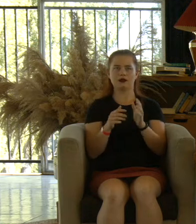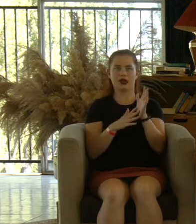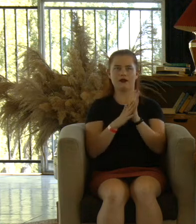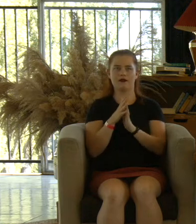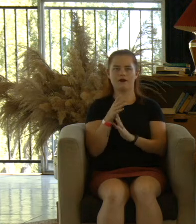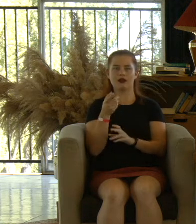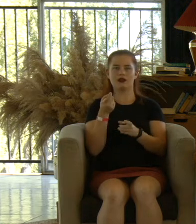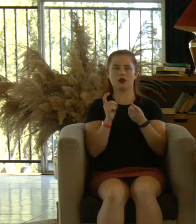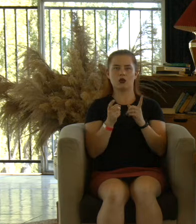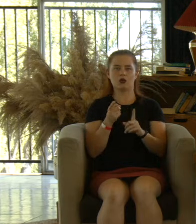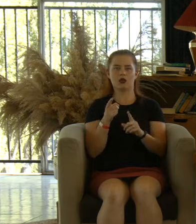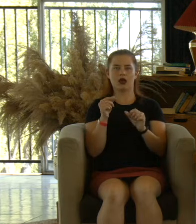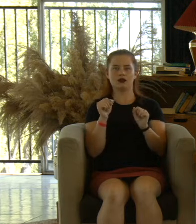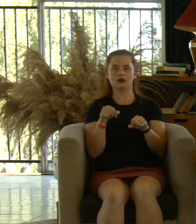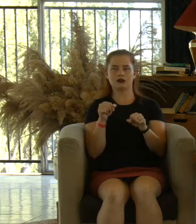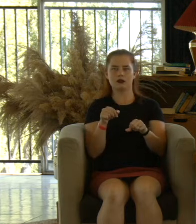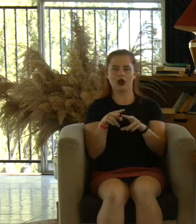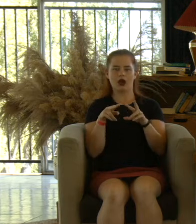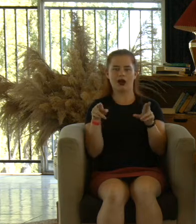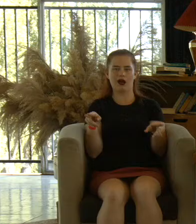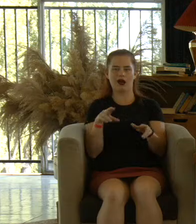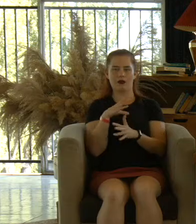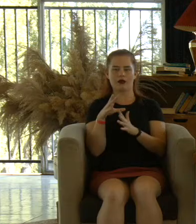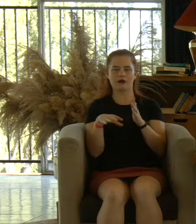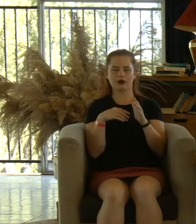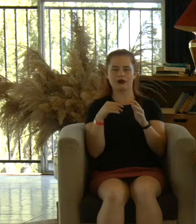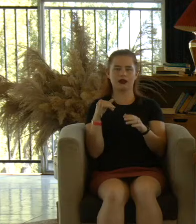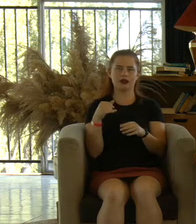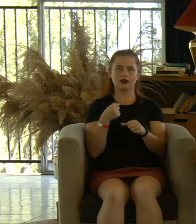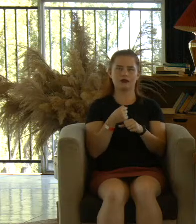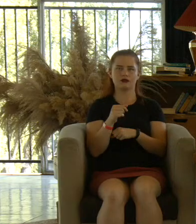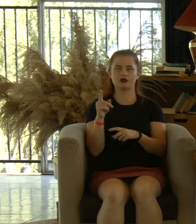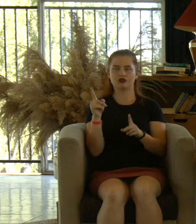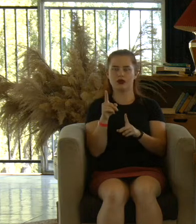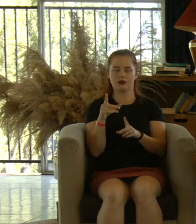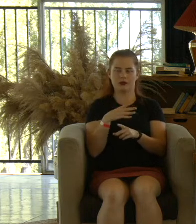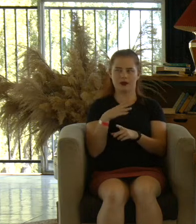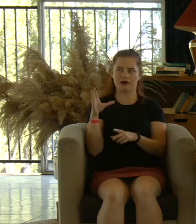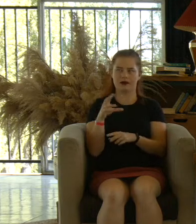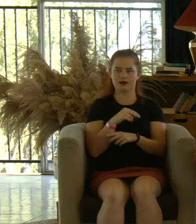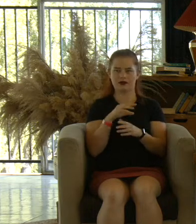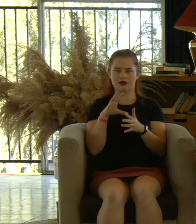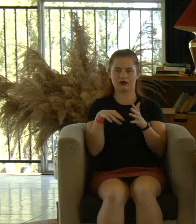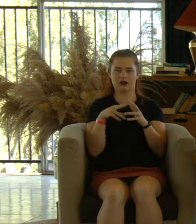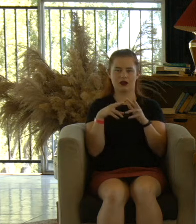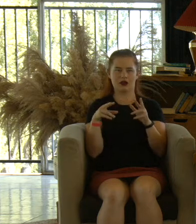количество винограда и добиться от него, чтобы оно во всех странах мира было с одинаковым вкусом. Но это просто unreal.